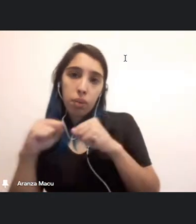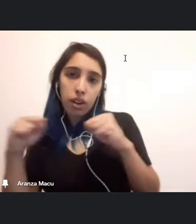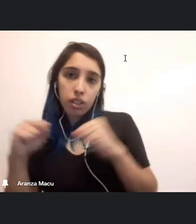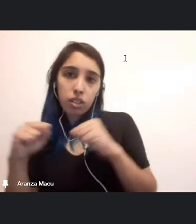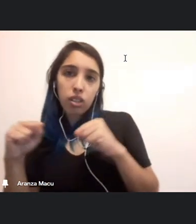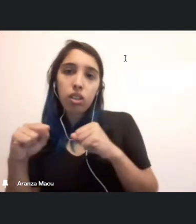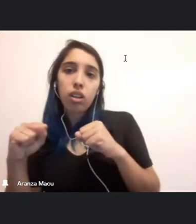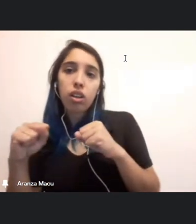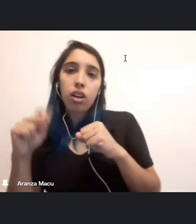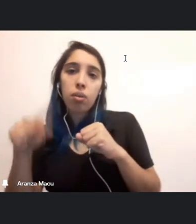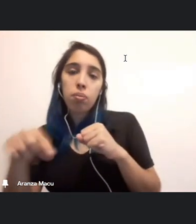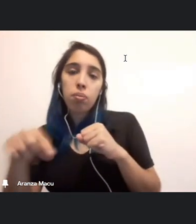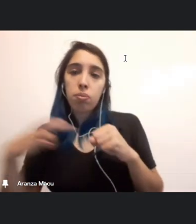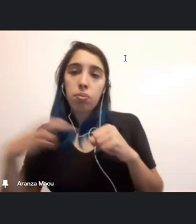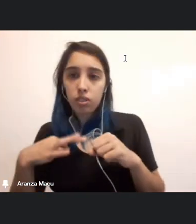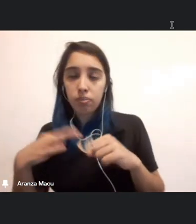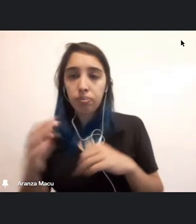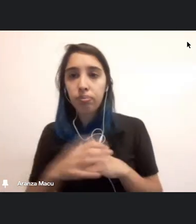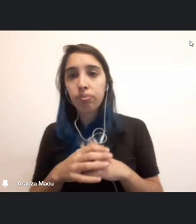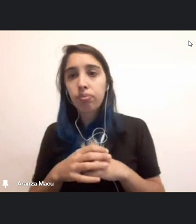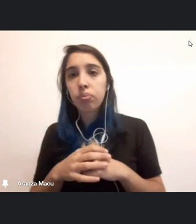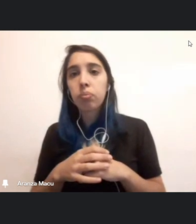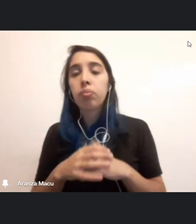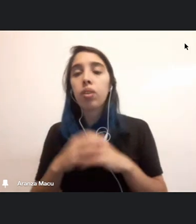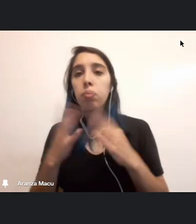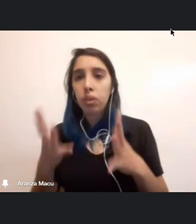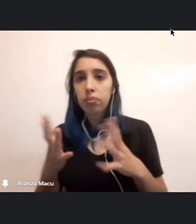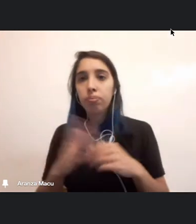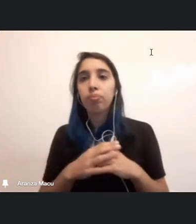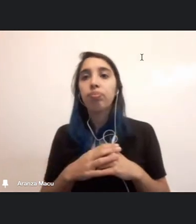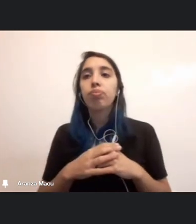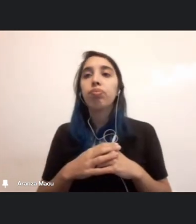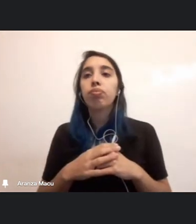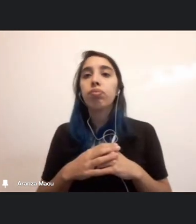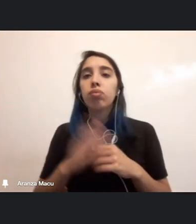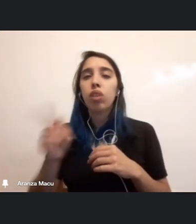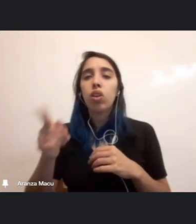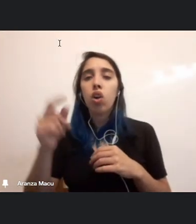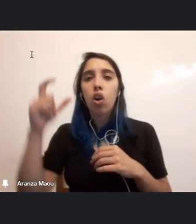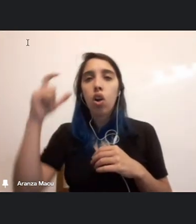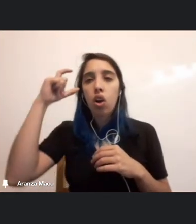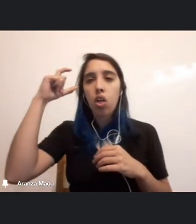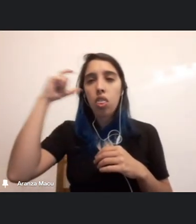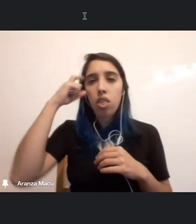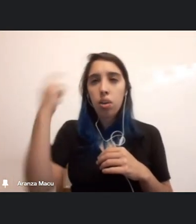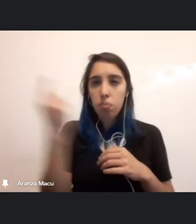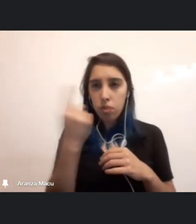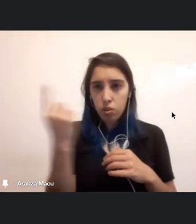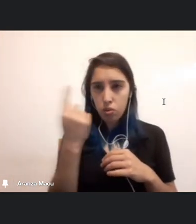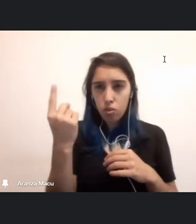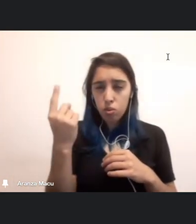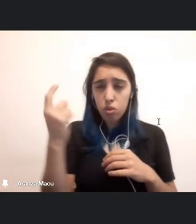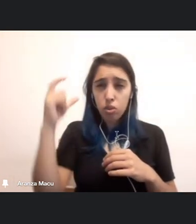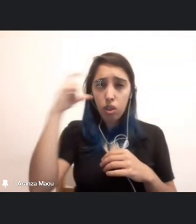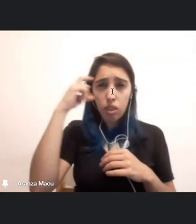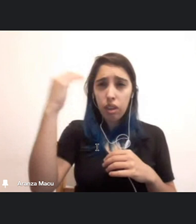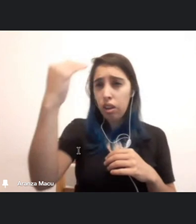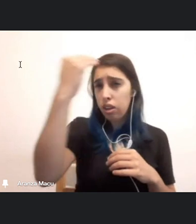para el parcial. ¿Sí? Bien, entonces en 10 minutitos nos vemos. 10, 15 minutos les pregunto, ¿puede